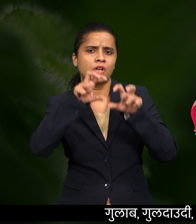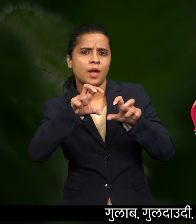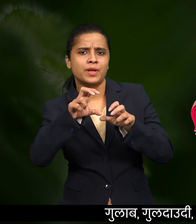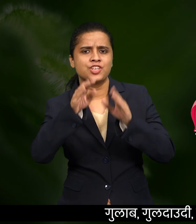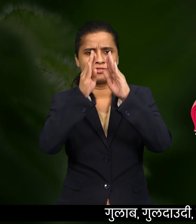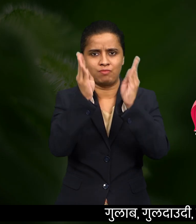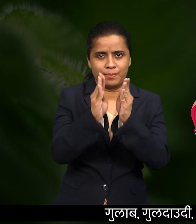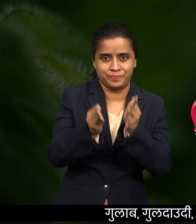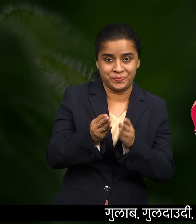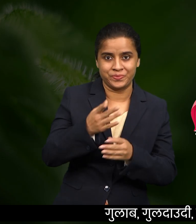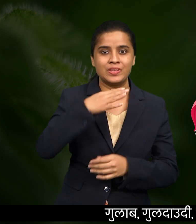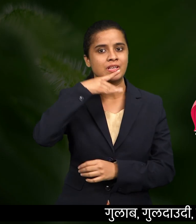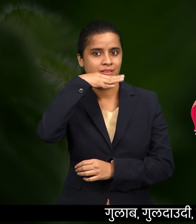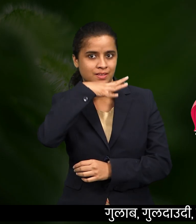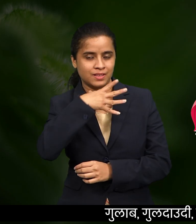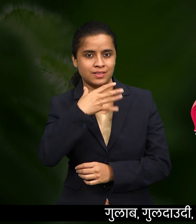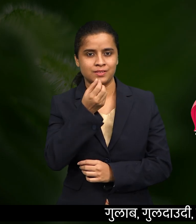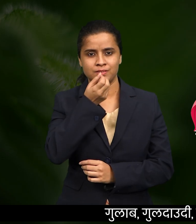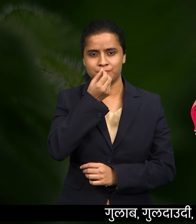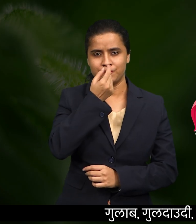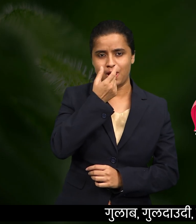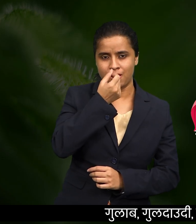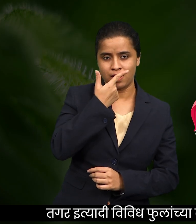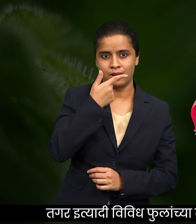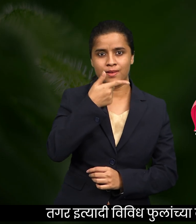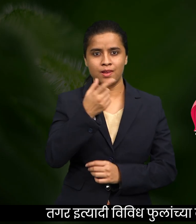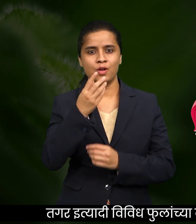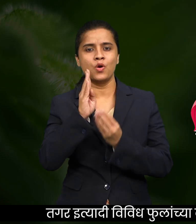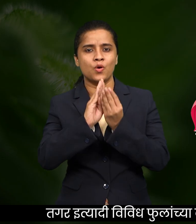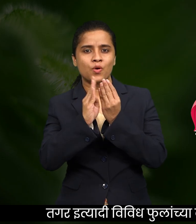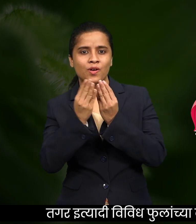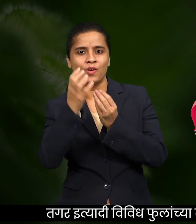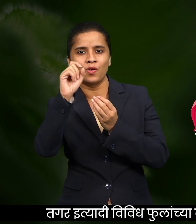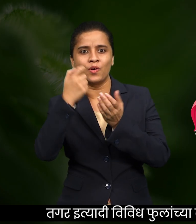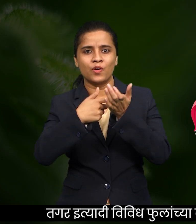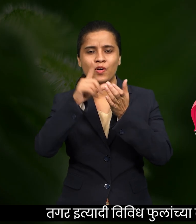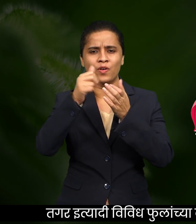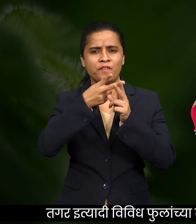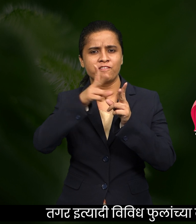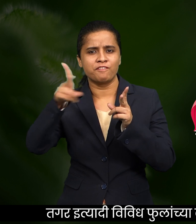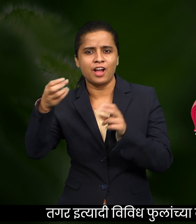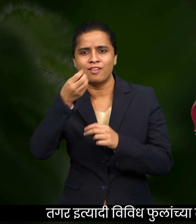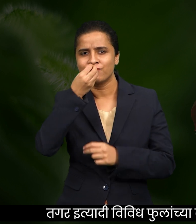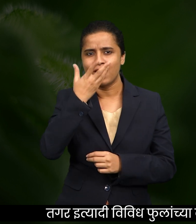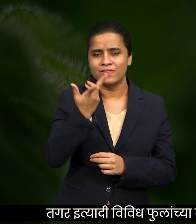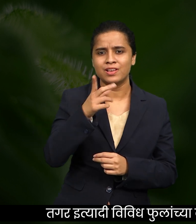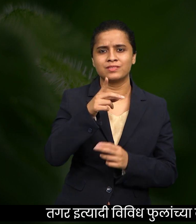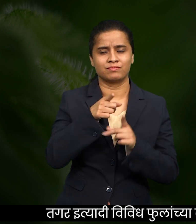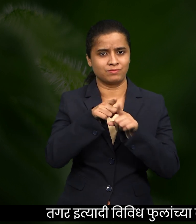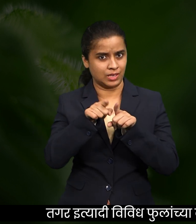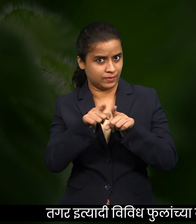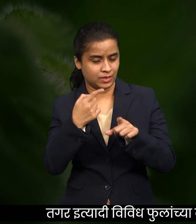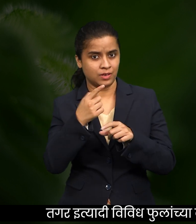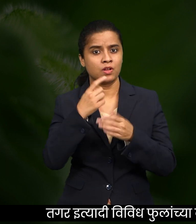गुलाब, गुलदाउदी, हिबिस्कस, मोगरा, कण्हेर इत्यादी विविध फुलांच्या कोरोलाचा आकार, रंग